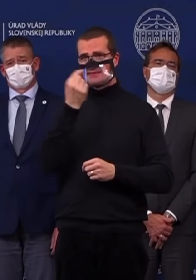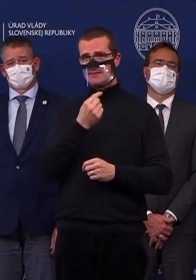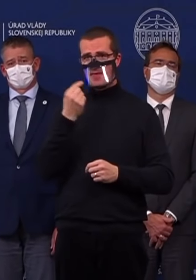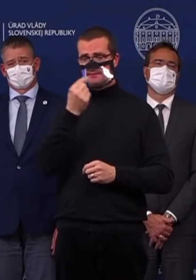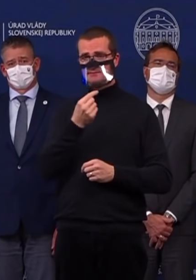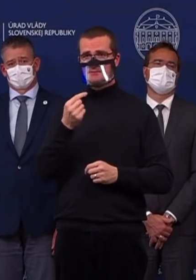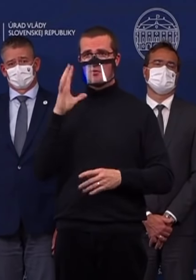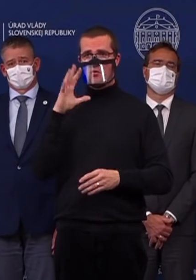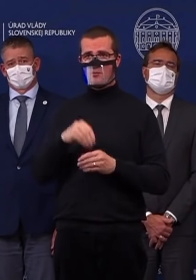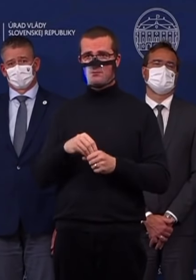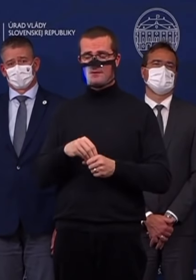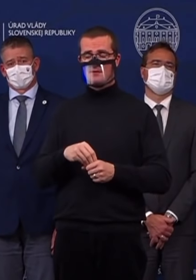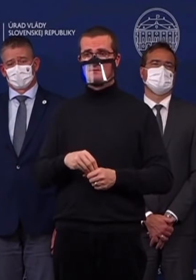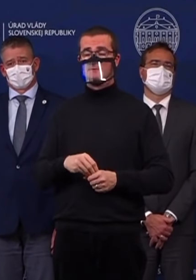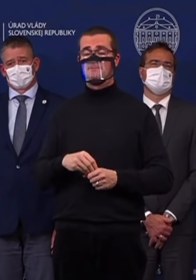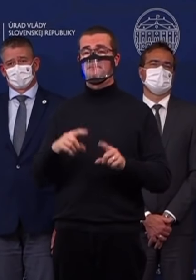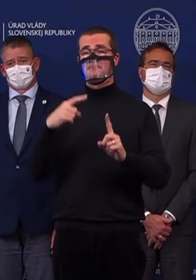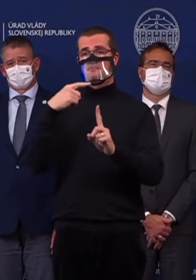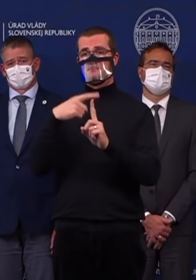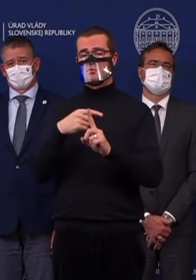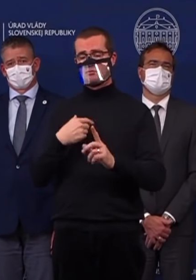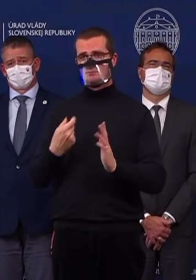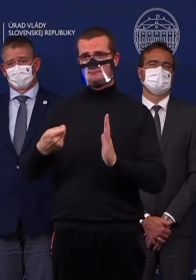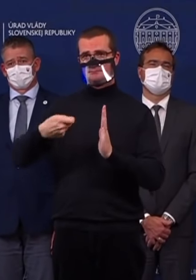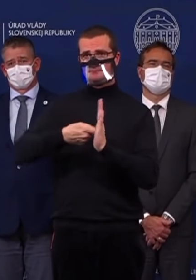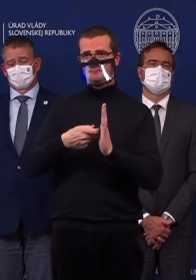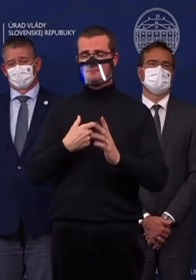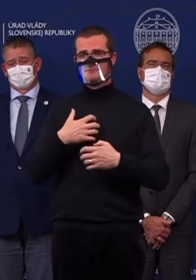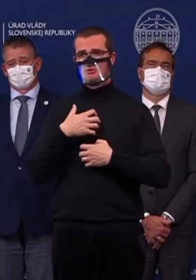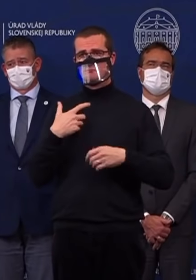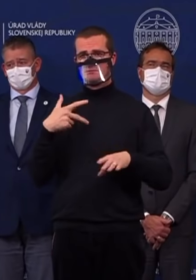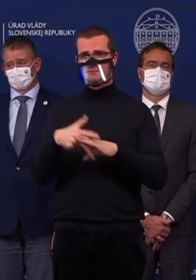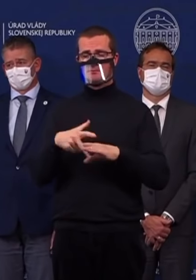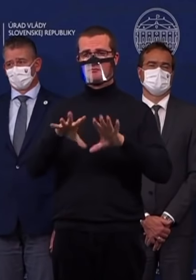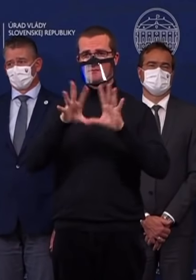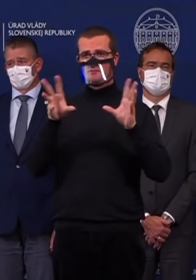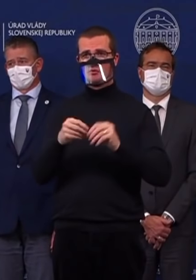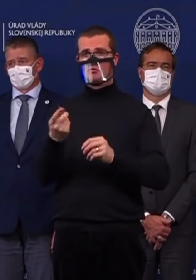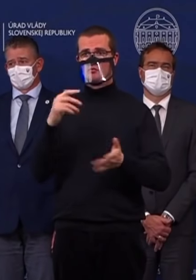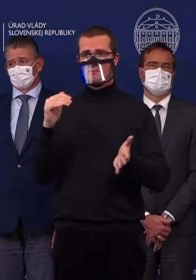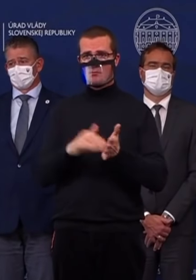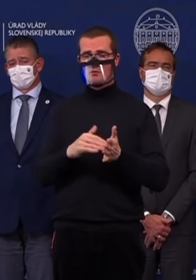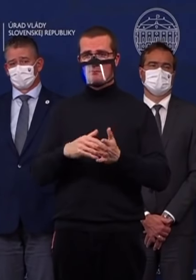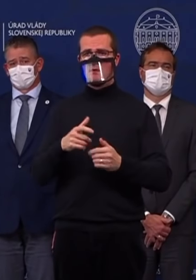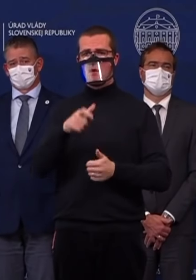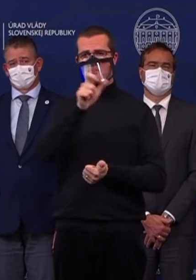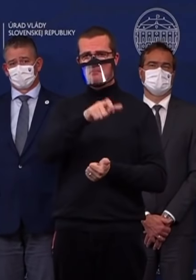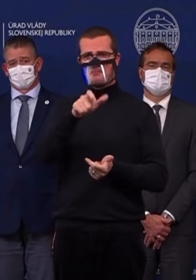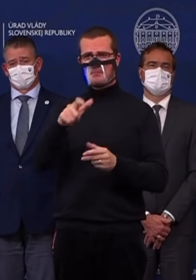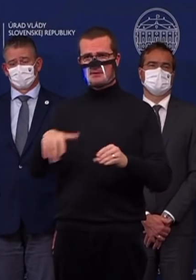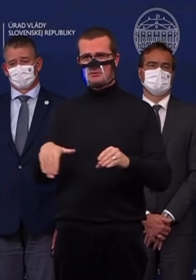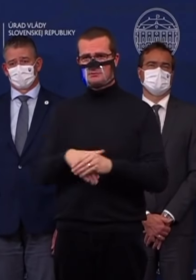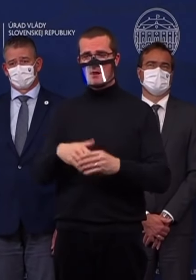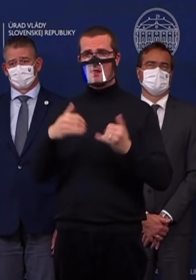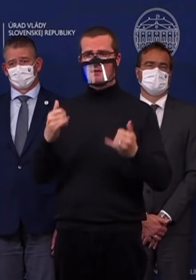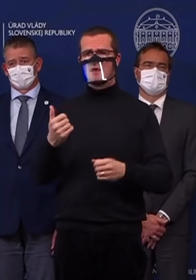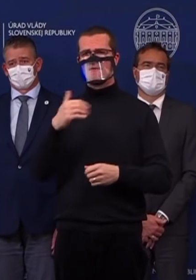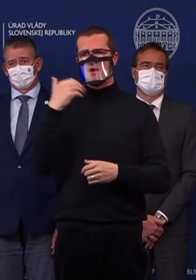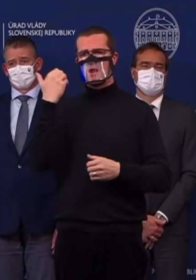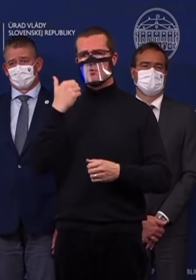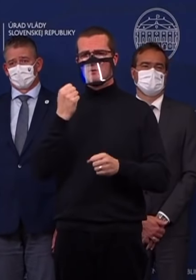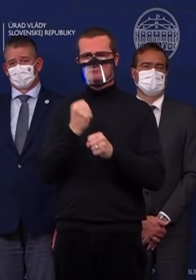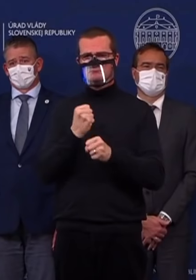pretestovania obyvateľstva. Zároveň môžem povedať, že sa snažíme zabezpečiť všetko, čo je na to potrebné, cez personál, momentálne stovky ľudí robia